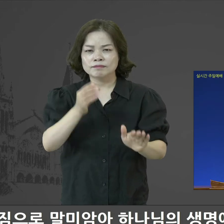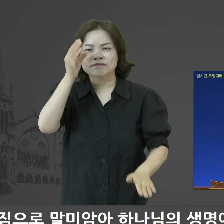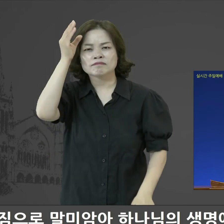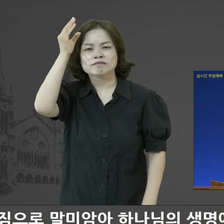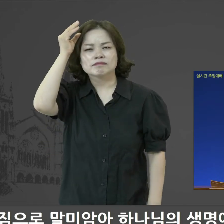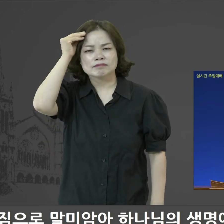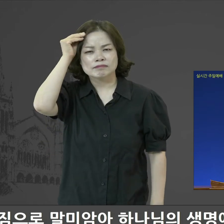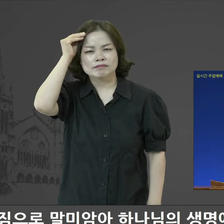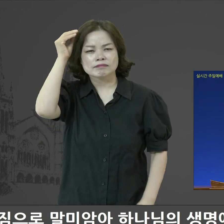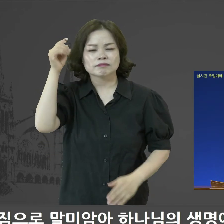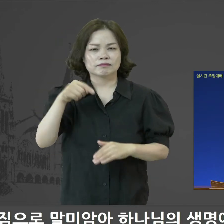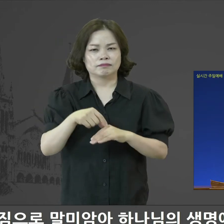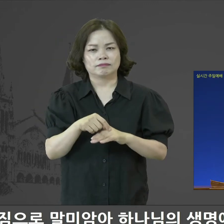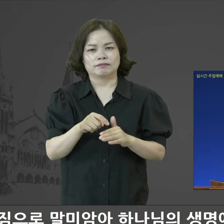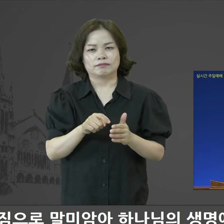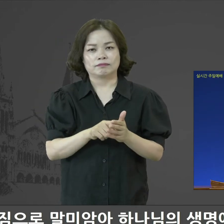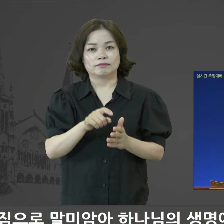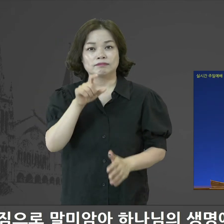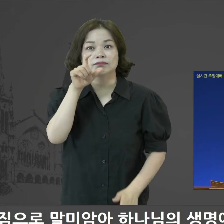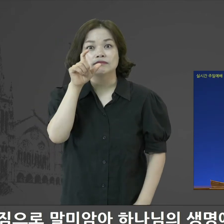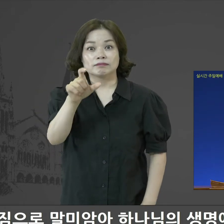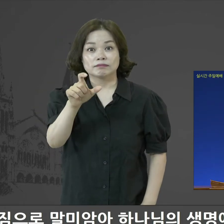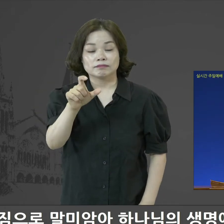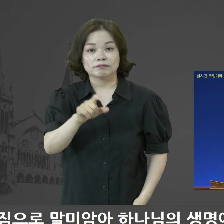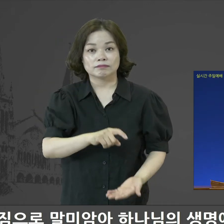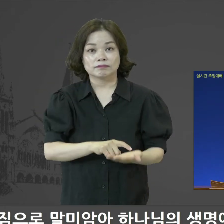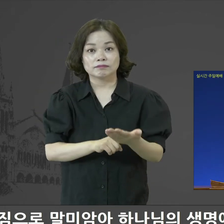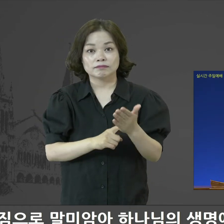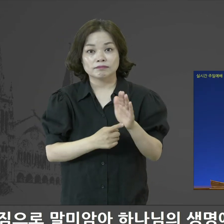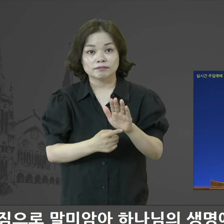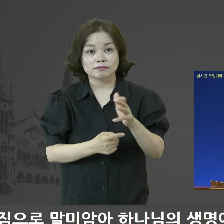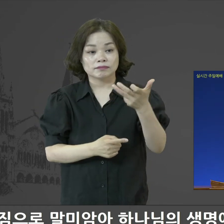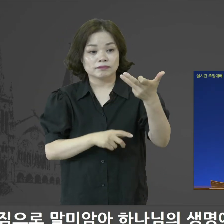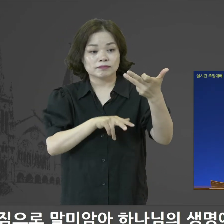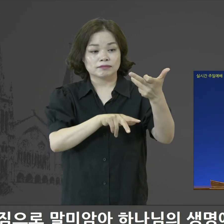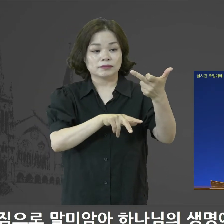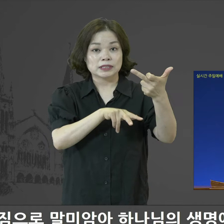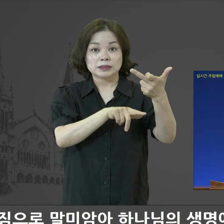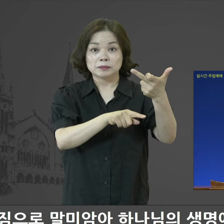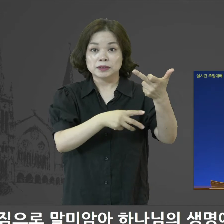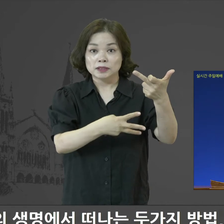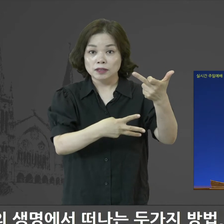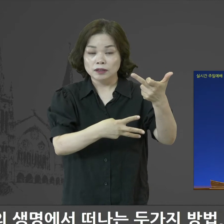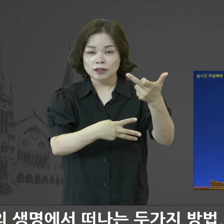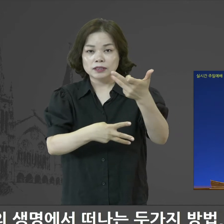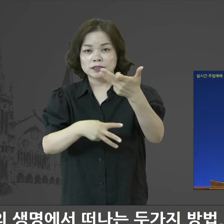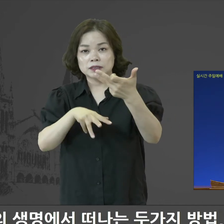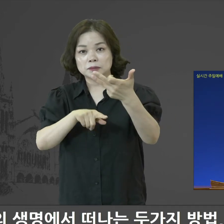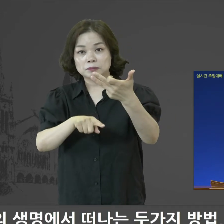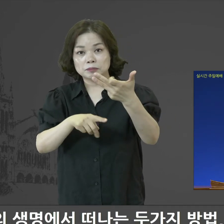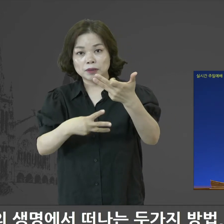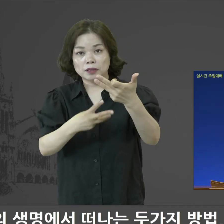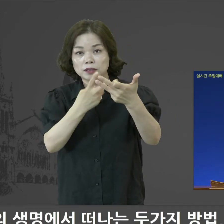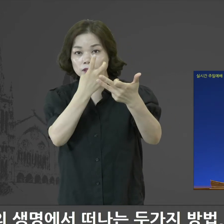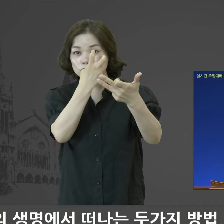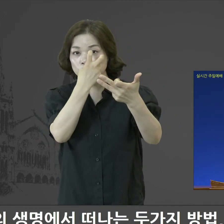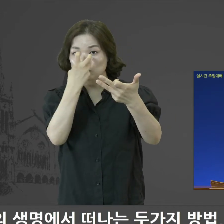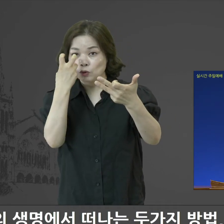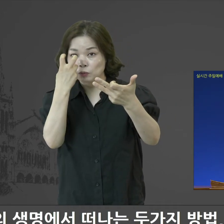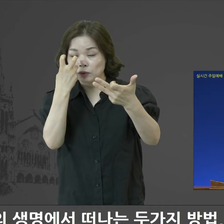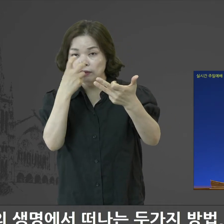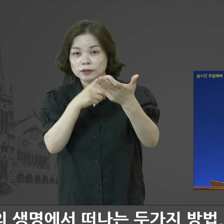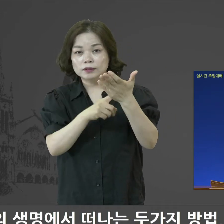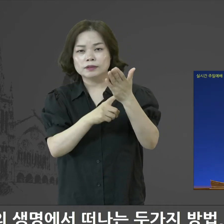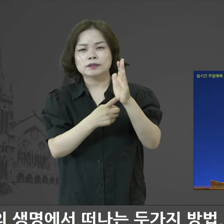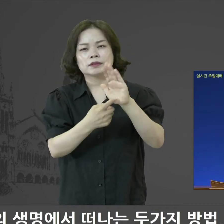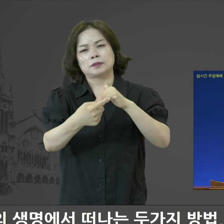무지함과 마음이 굳어짐. 여기 마음이 또 등장합니다. 17절의 마음, 18절 앞부분의 총명, 여기